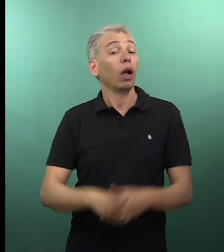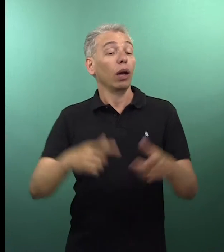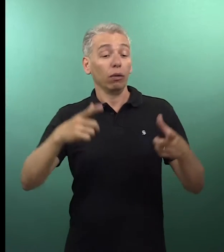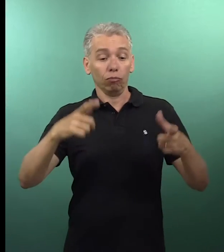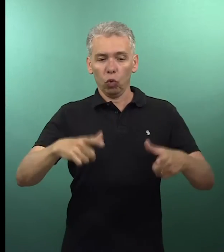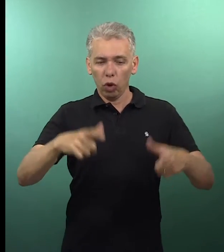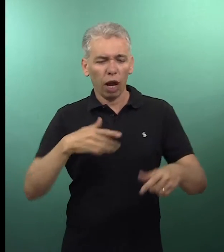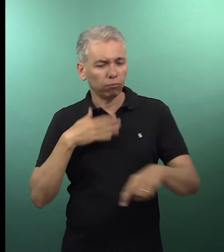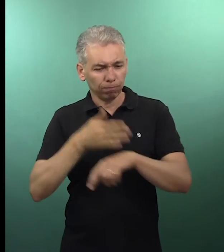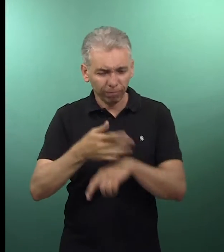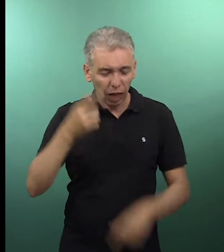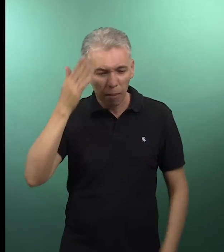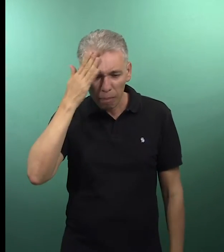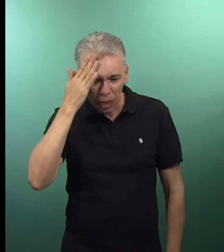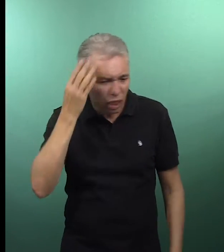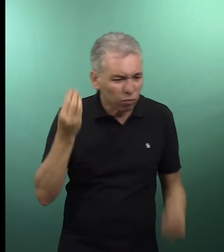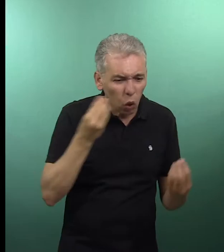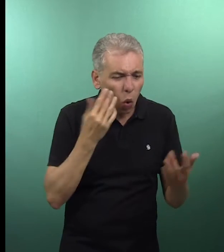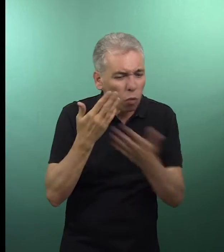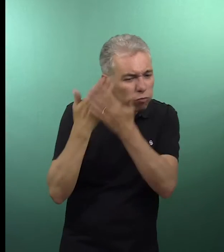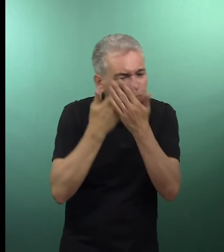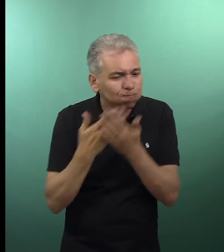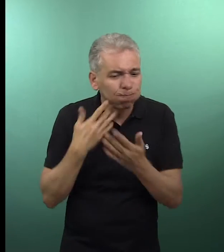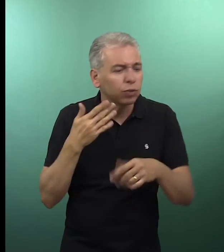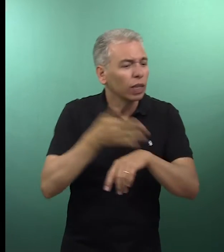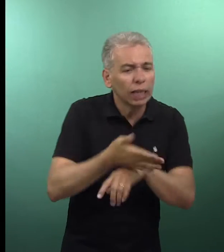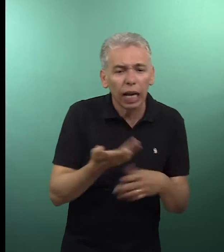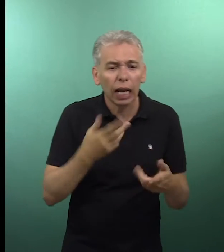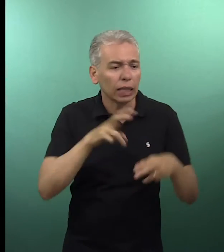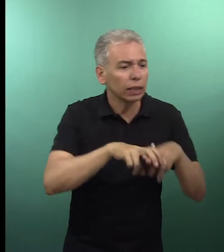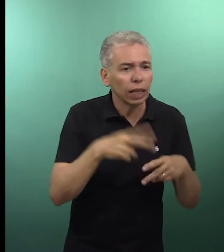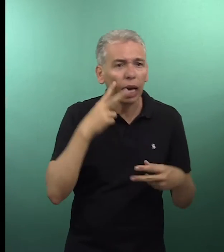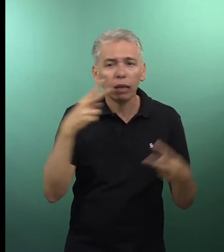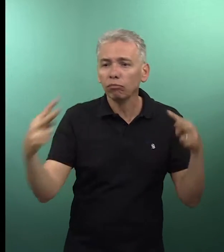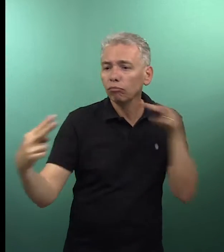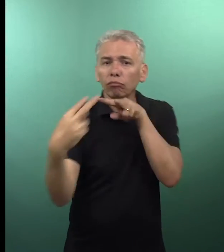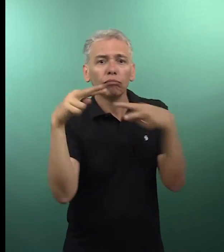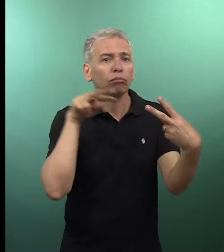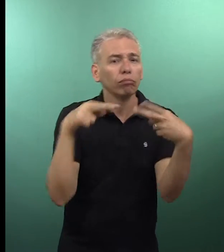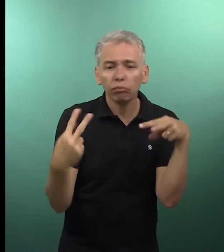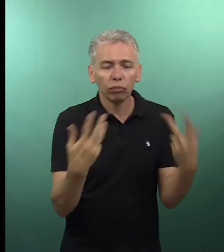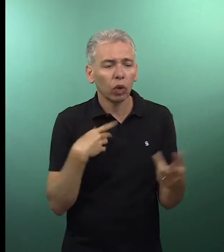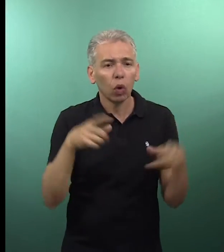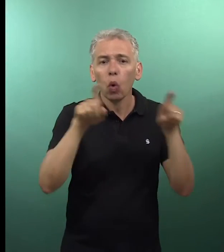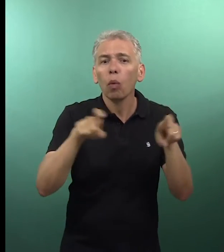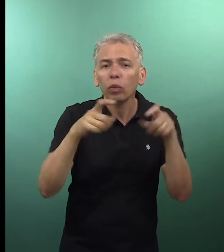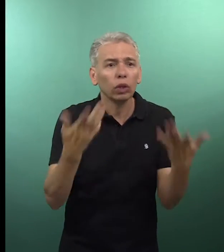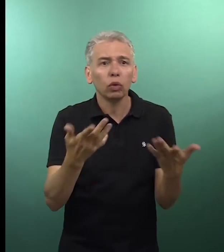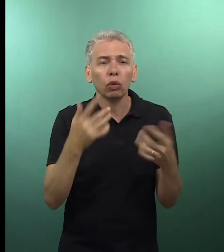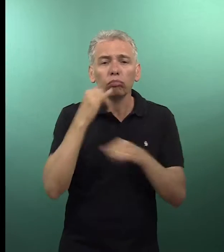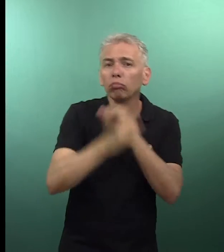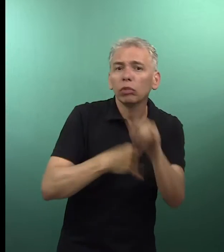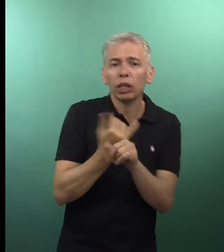o qual em interação com uma ou mais barreiras pode obstruir sua participação plena e